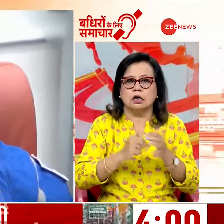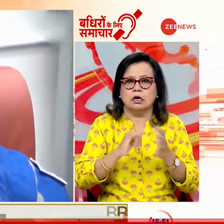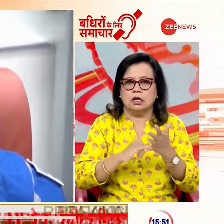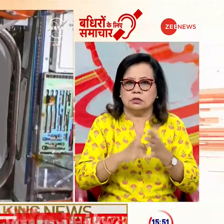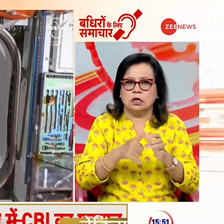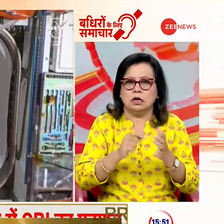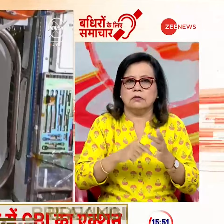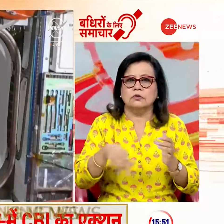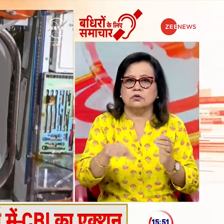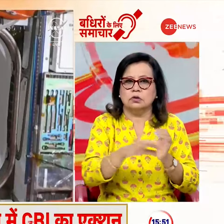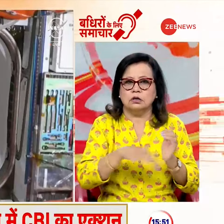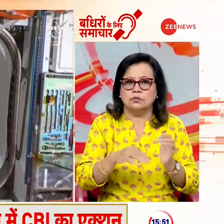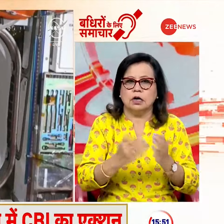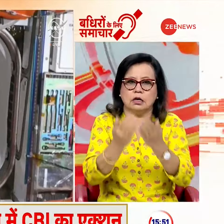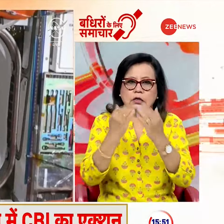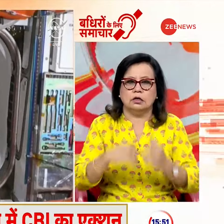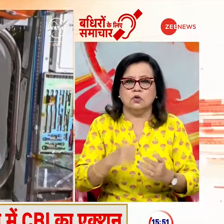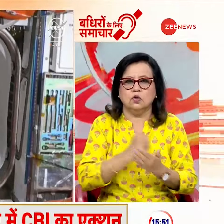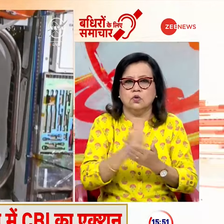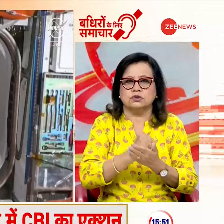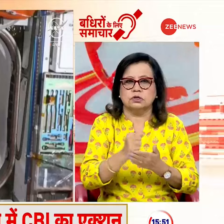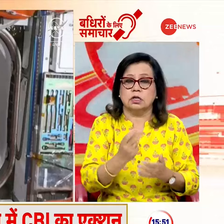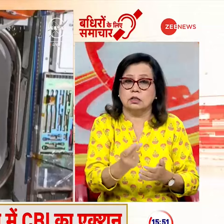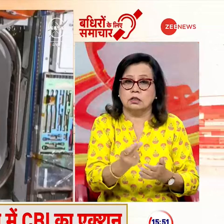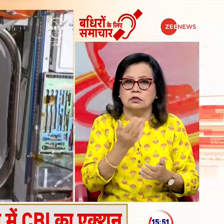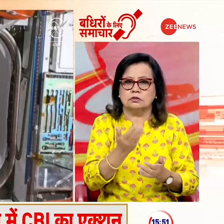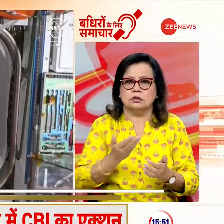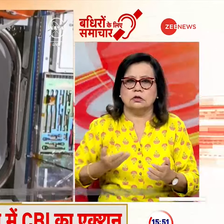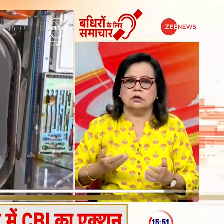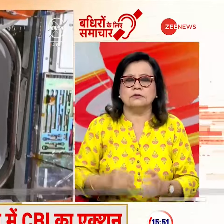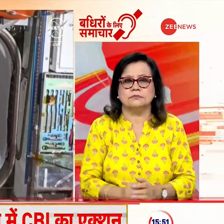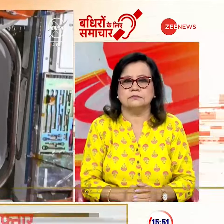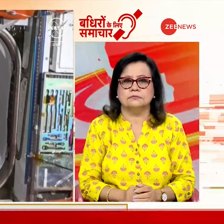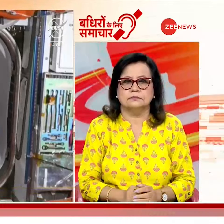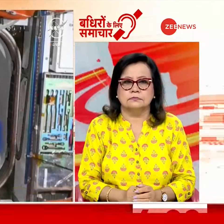बाद नासा ने उनको धरती पर लाने की कोशिशें तेज कर दी हैं।